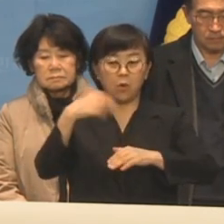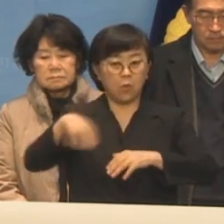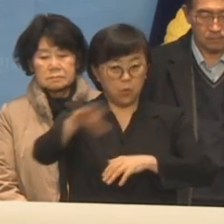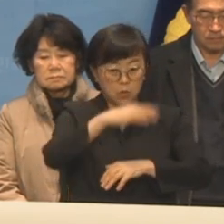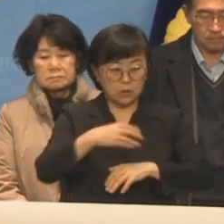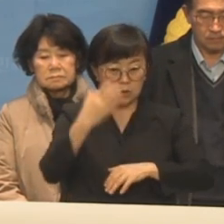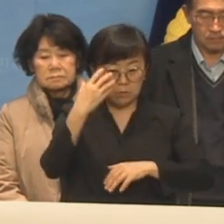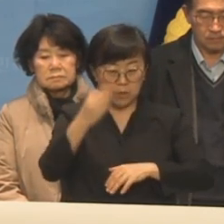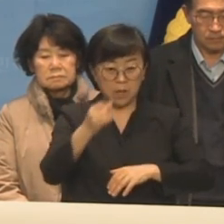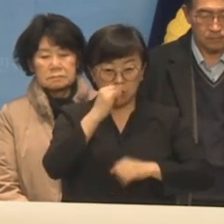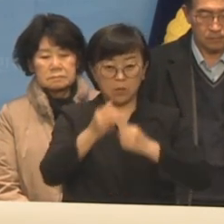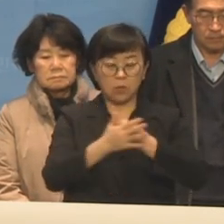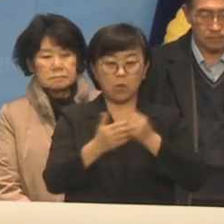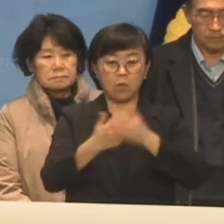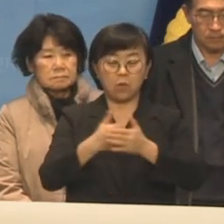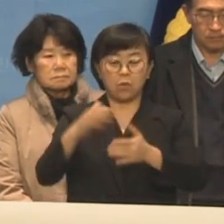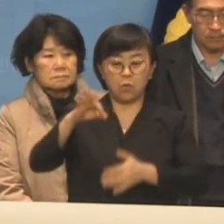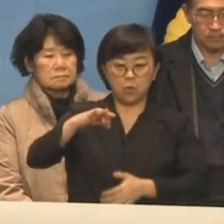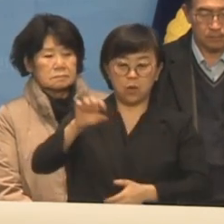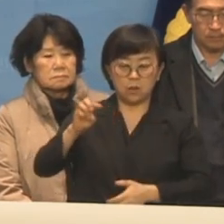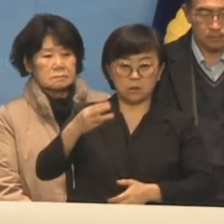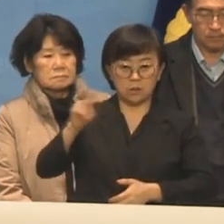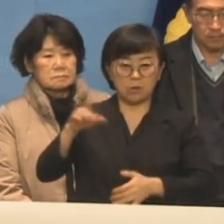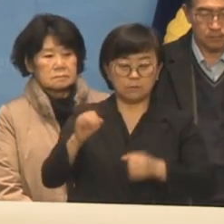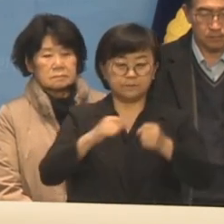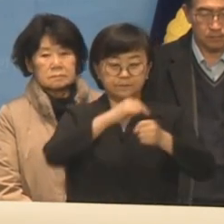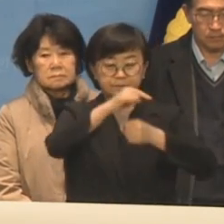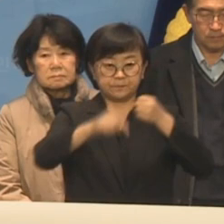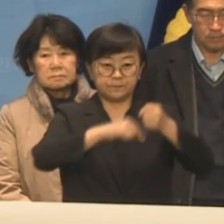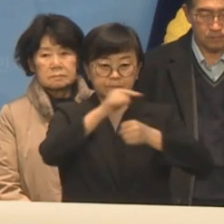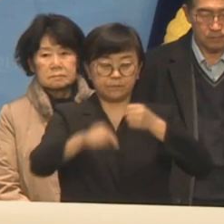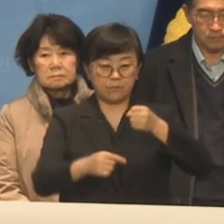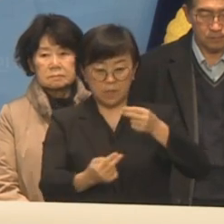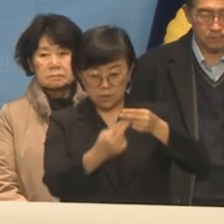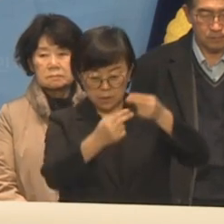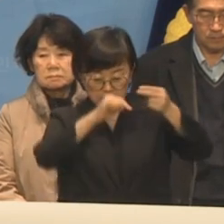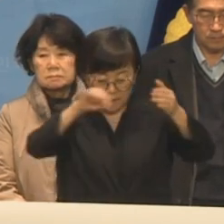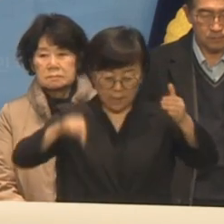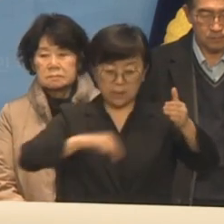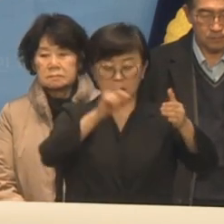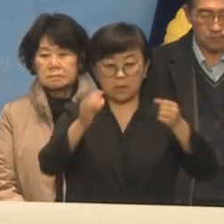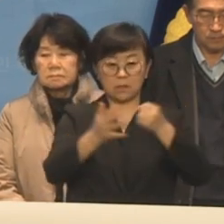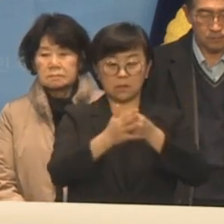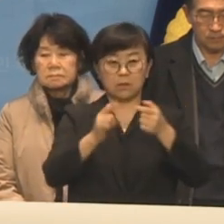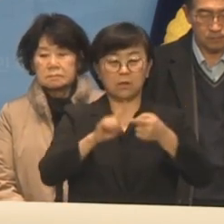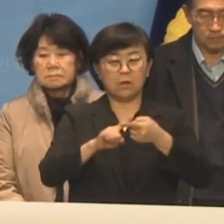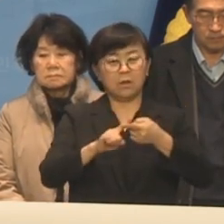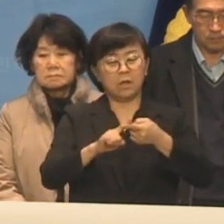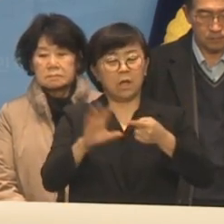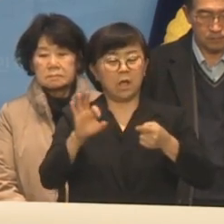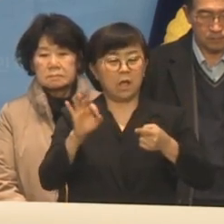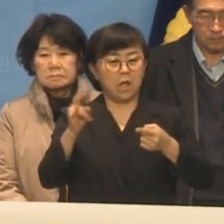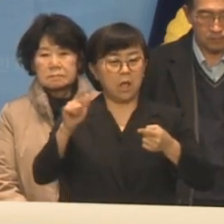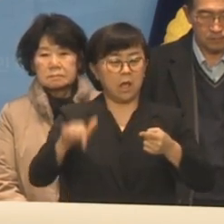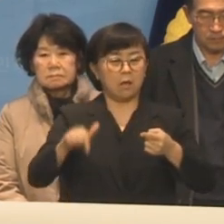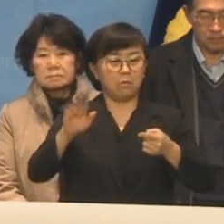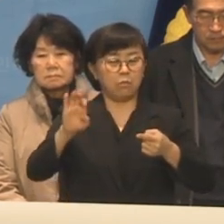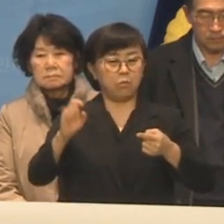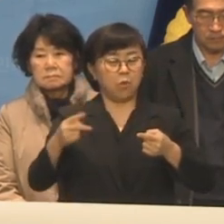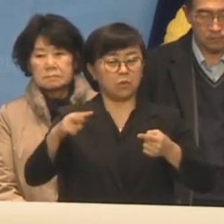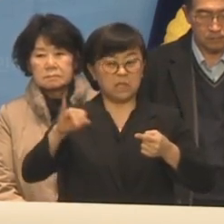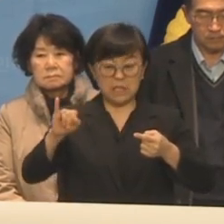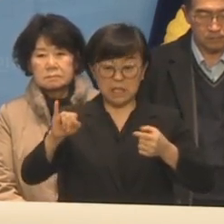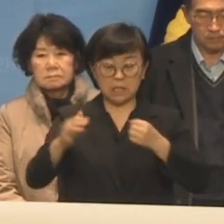정확하게 기억하는 것은 월성원전 사용 해결료 저장 수조 내에 있는 방수막인 에폭시가 다 깨어져